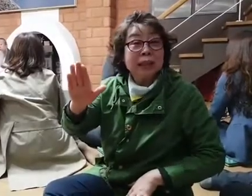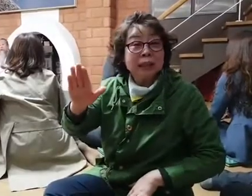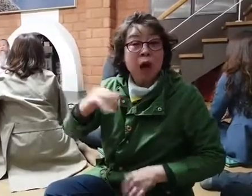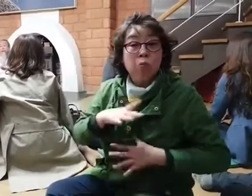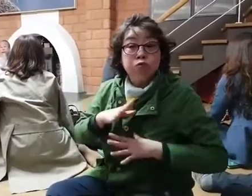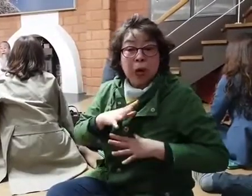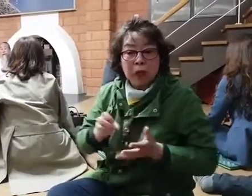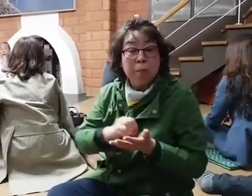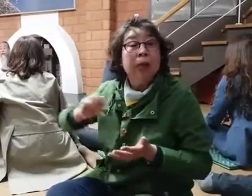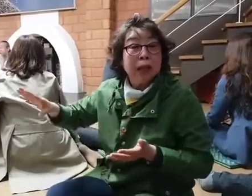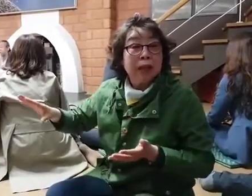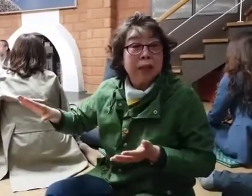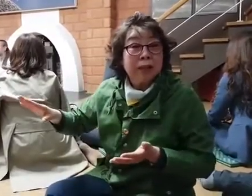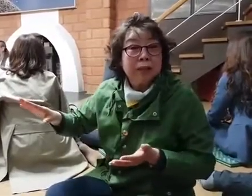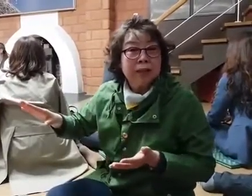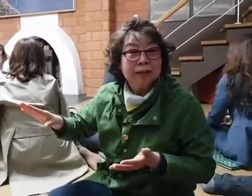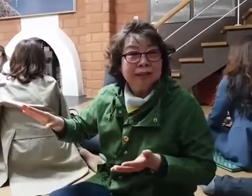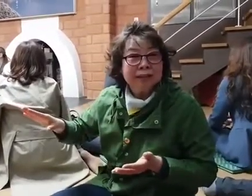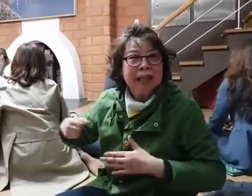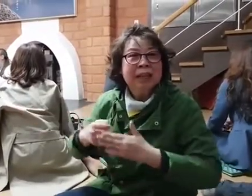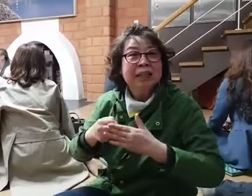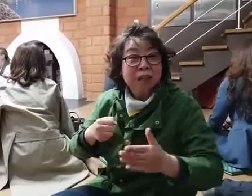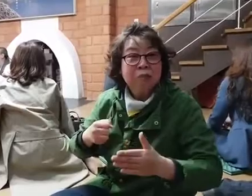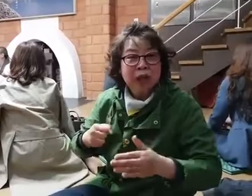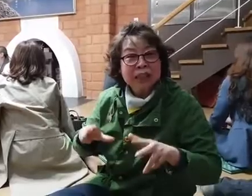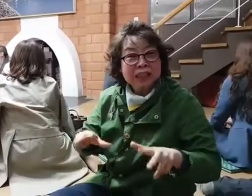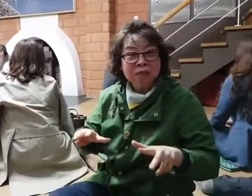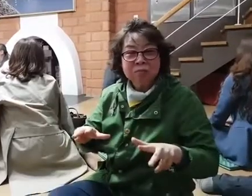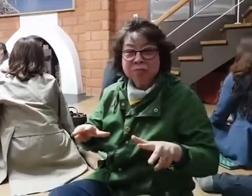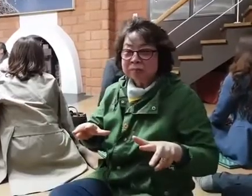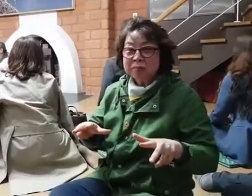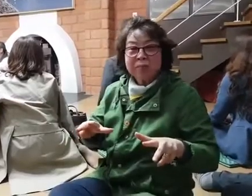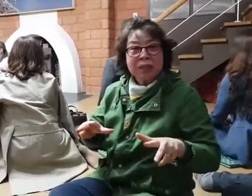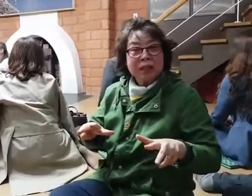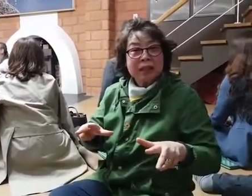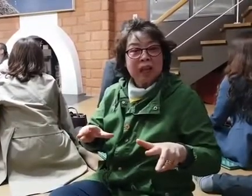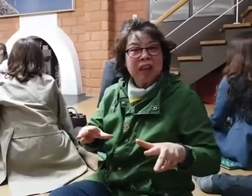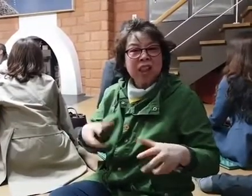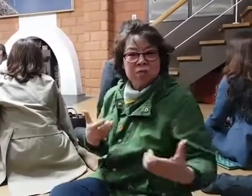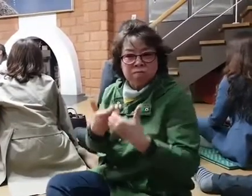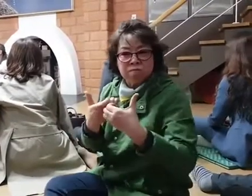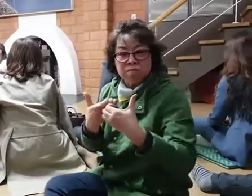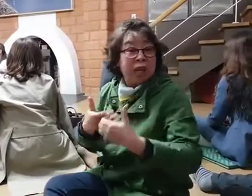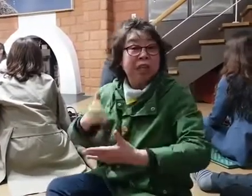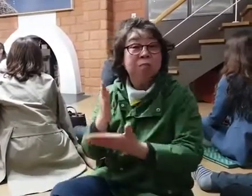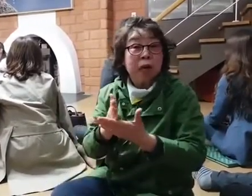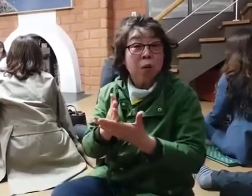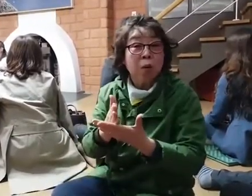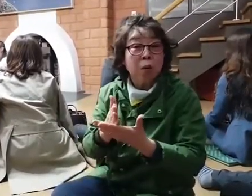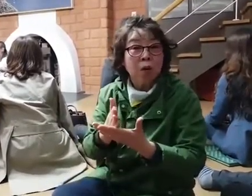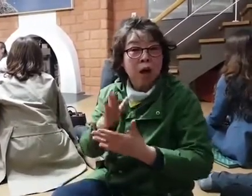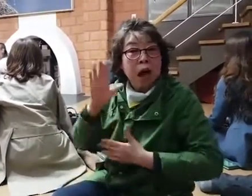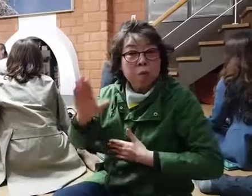불안 요소를 없애가자는 거죠. 그래서 이런 그 대치 상태로 가지 말고